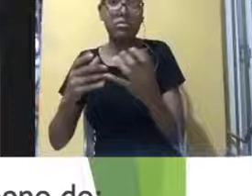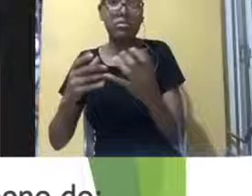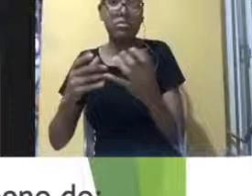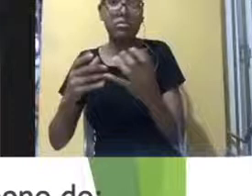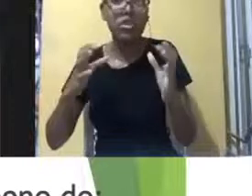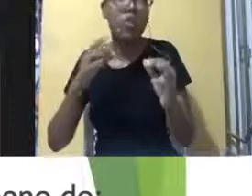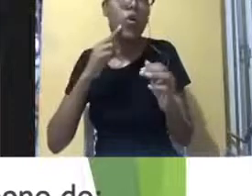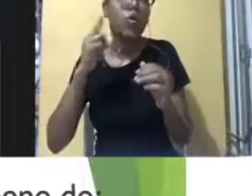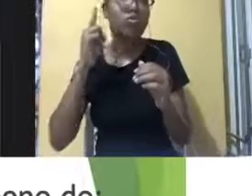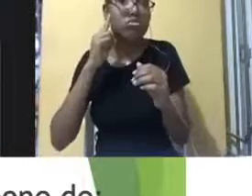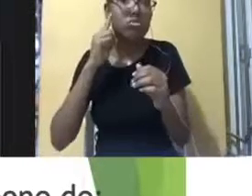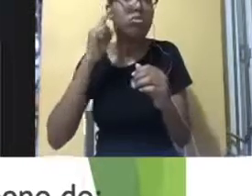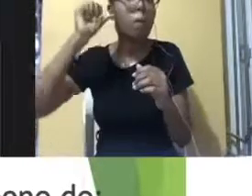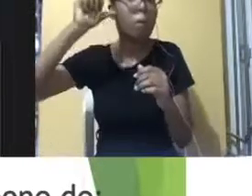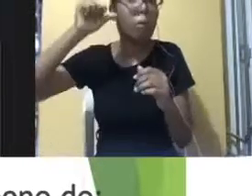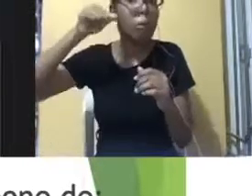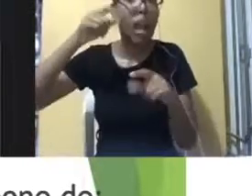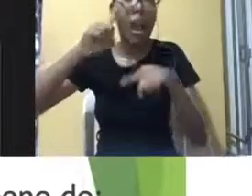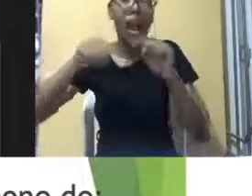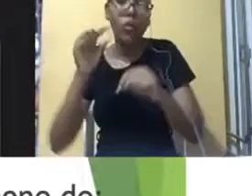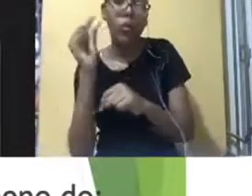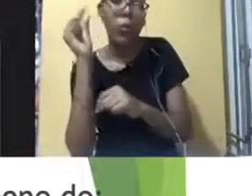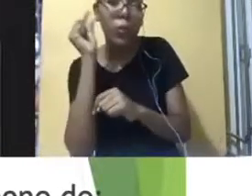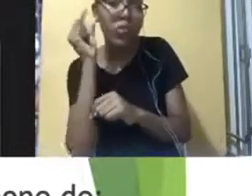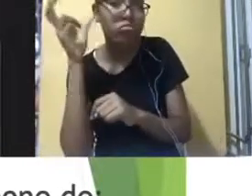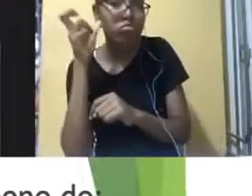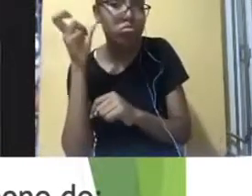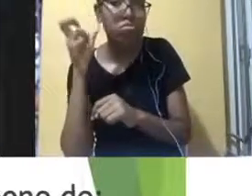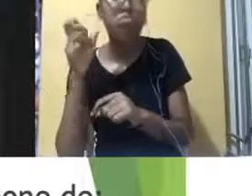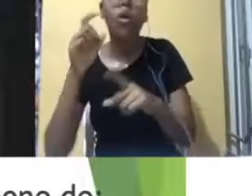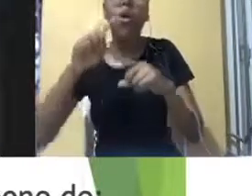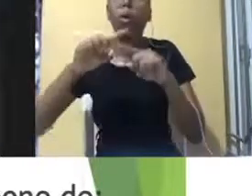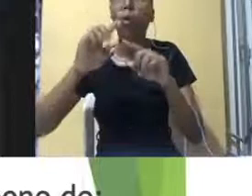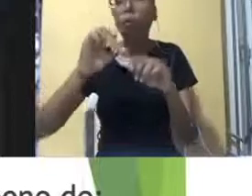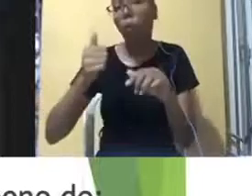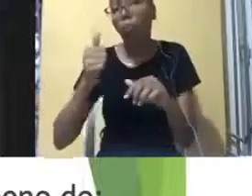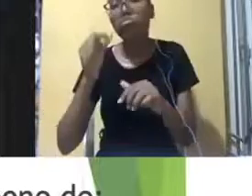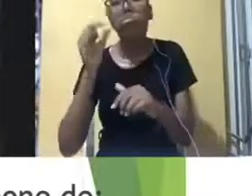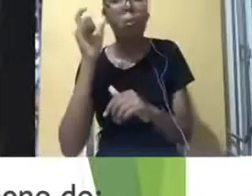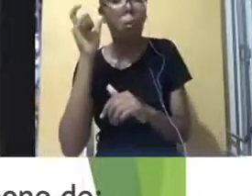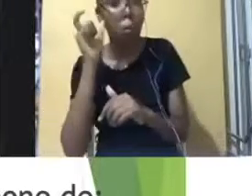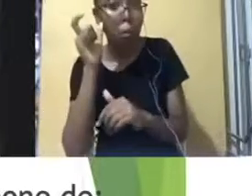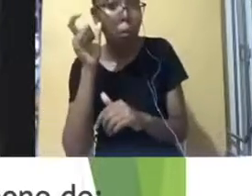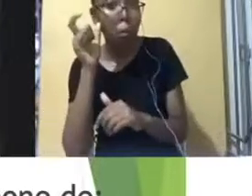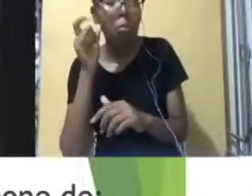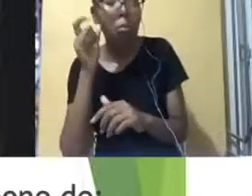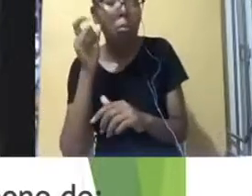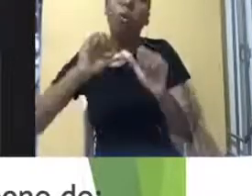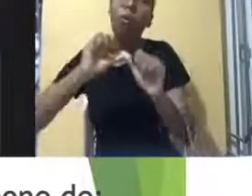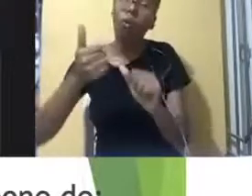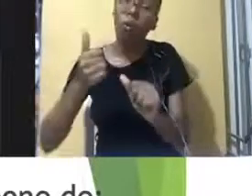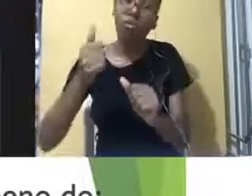profunda, pero son personas todas. La comunidad se compone en sordas